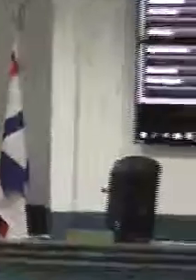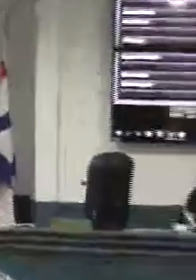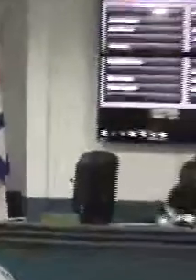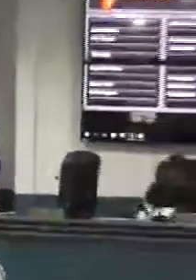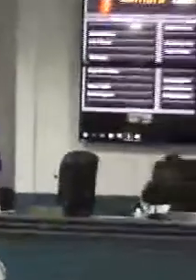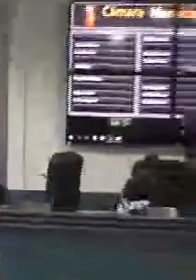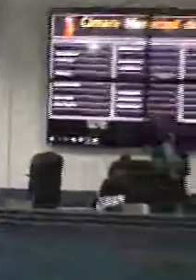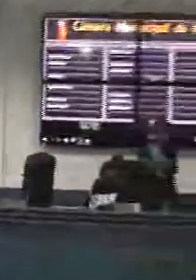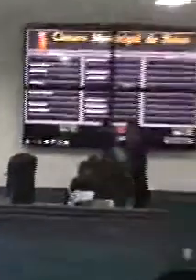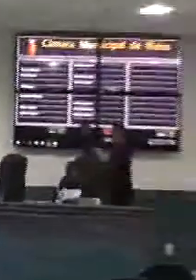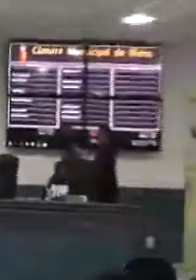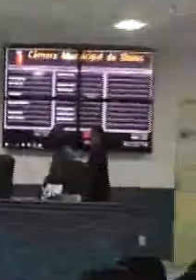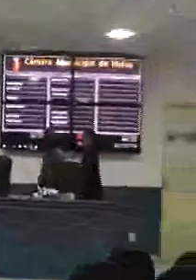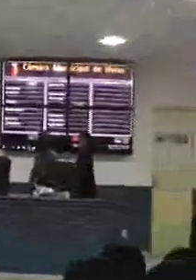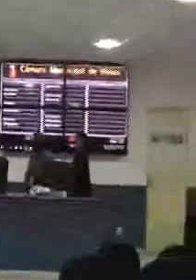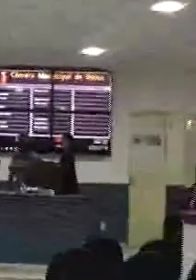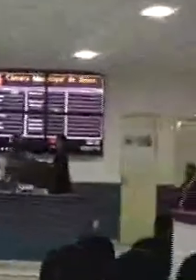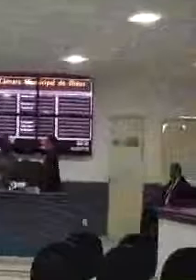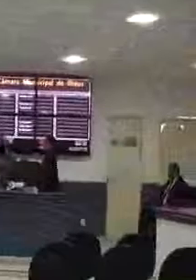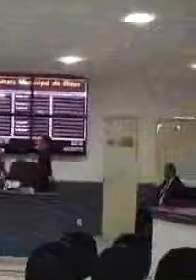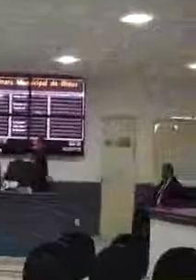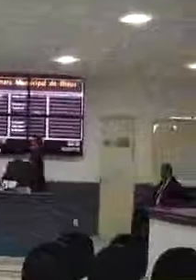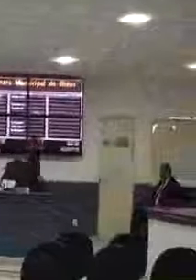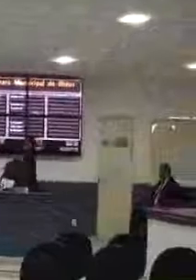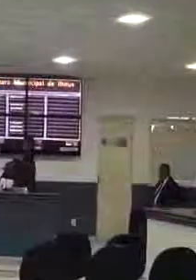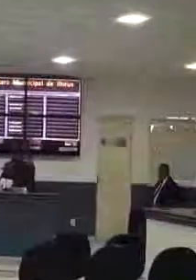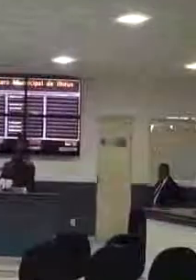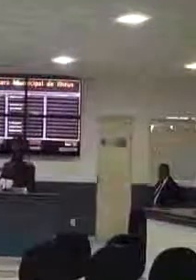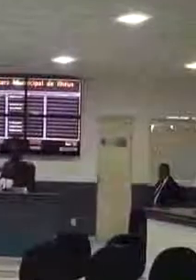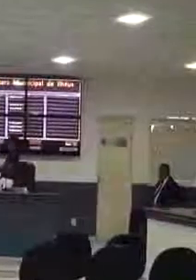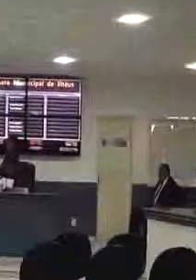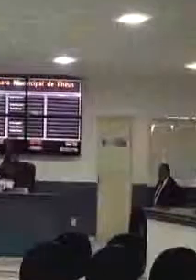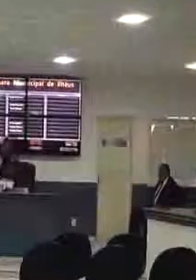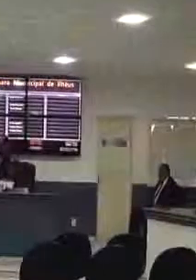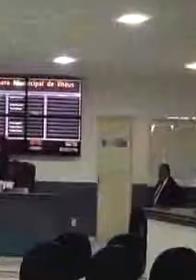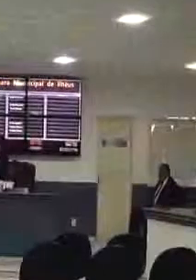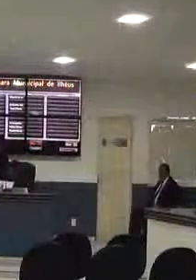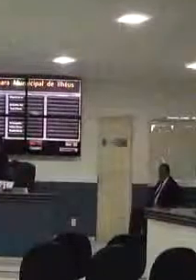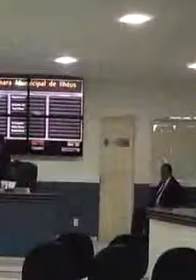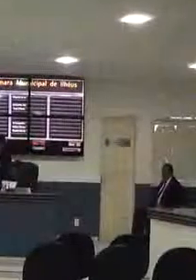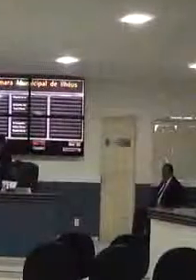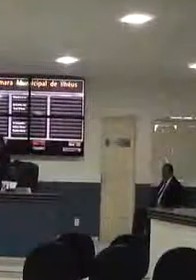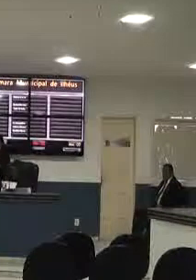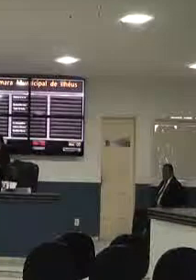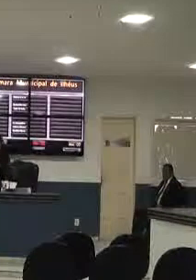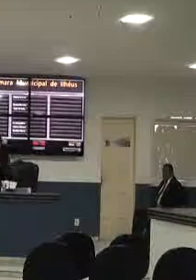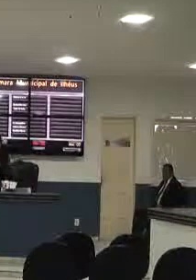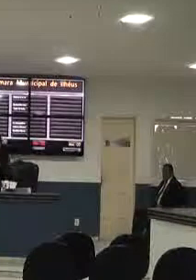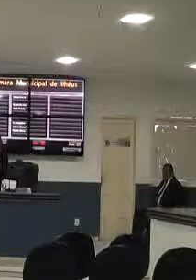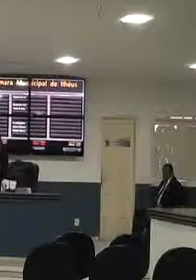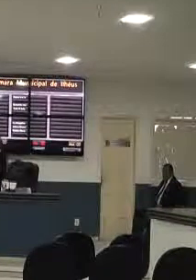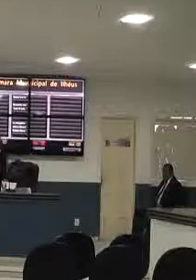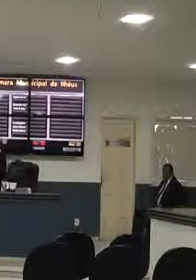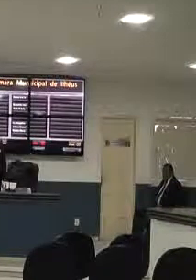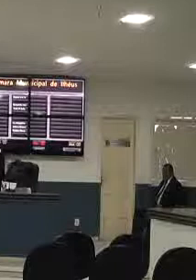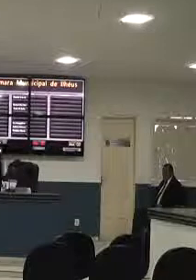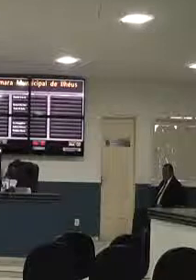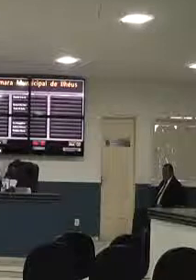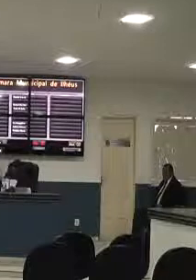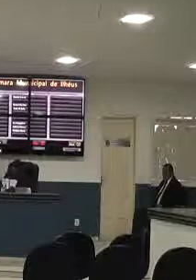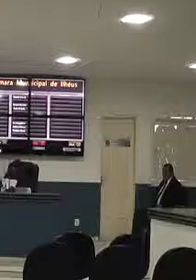encontram. Aprovado. Encontra-se aberto o pequeno expediente pelo tempo regimental de 3 minutos.